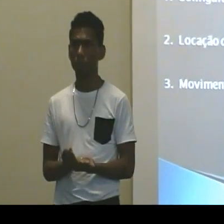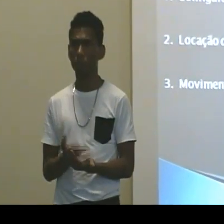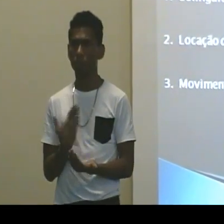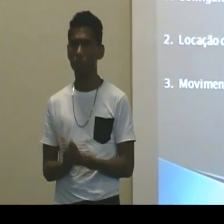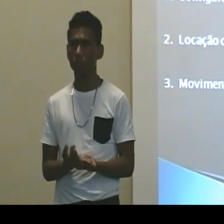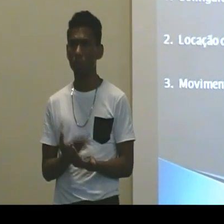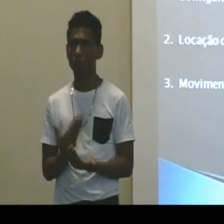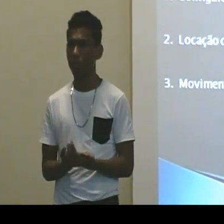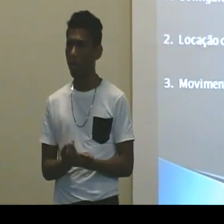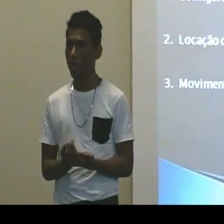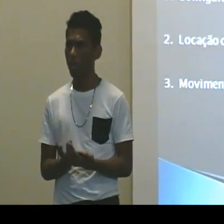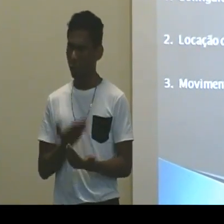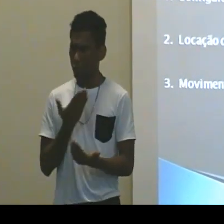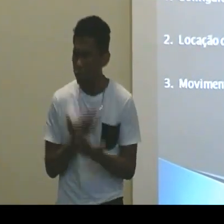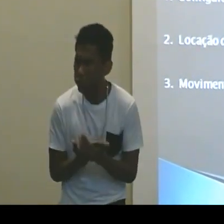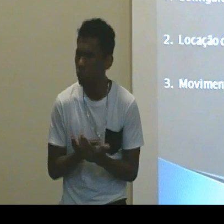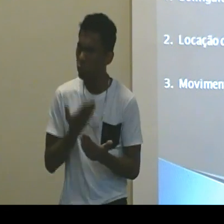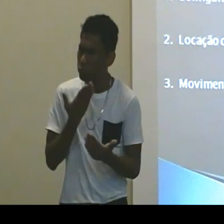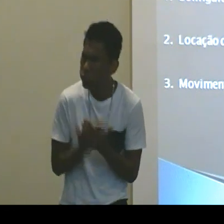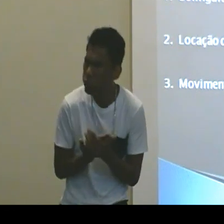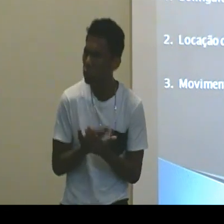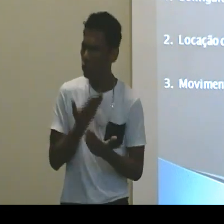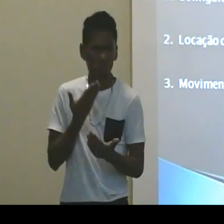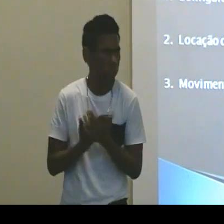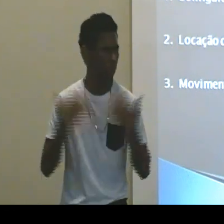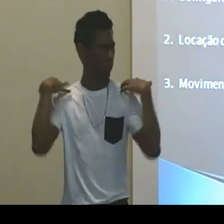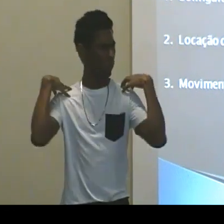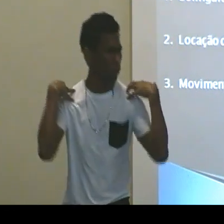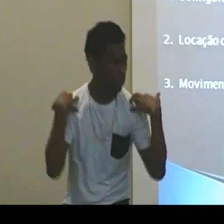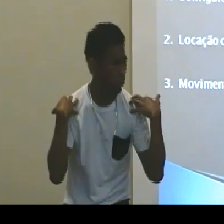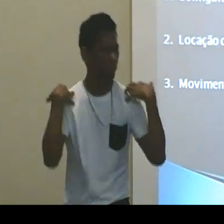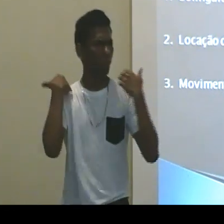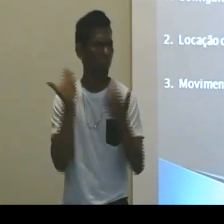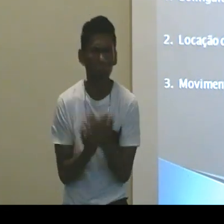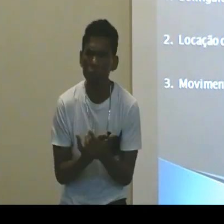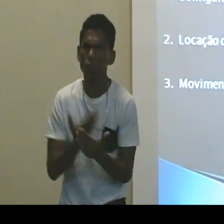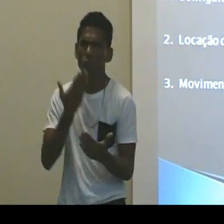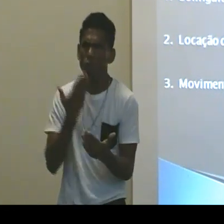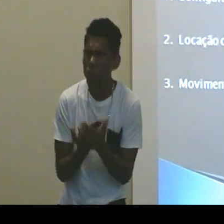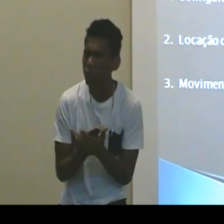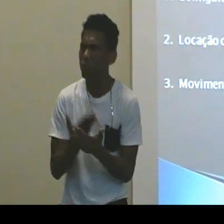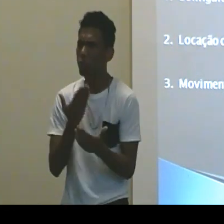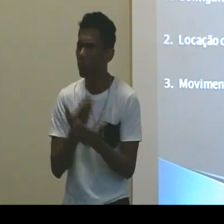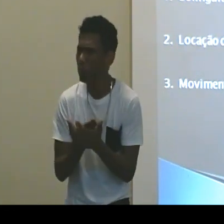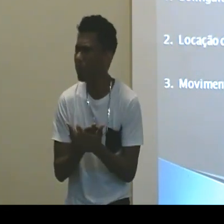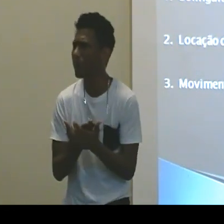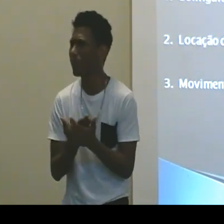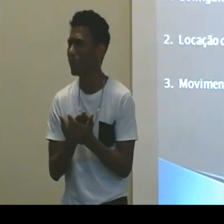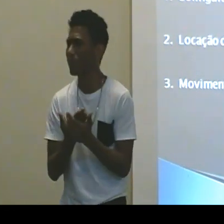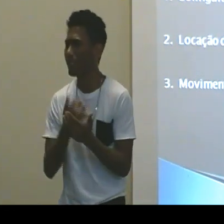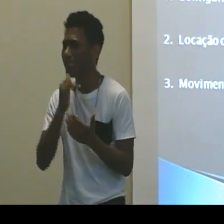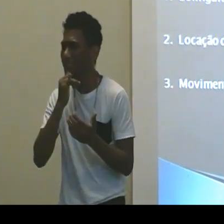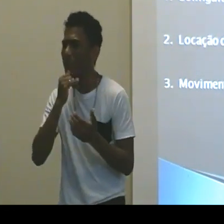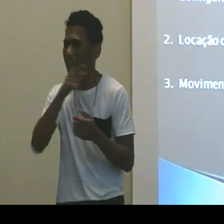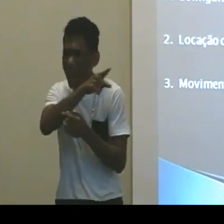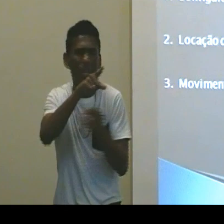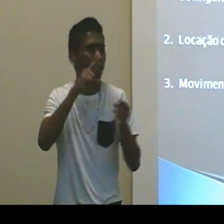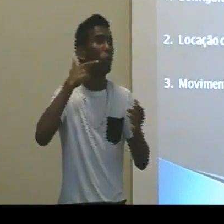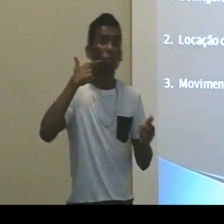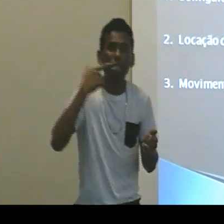Estudar. Eu estou estudando muito, Você mexe o ombro para frente para dar ênfase a isso, de que você está